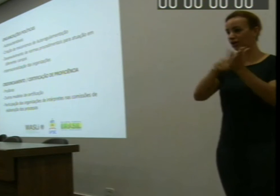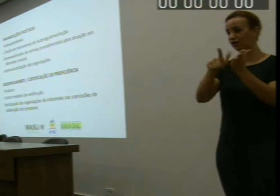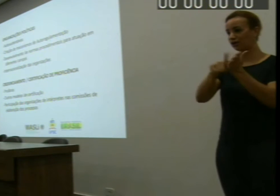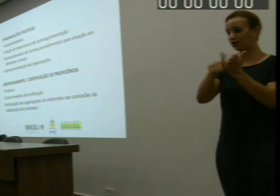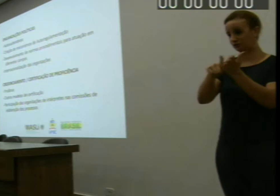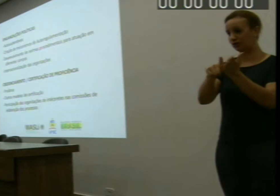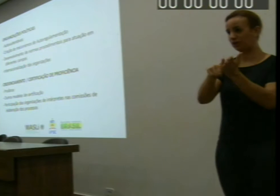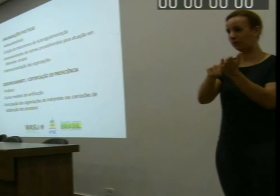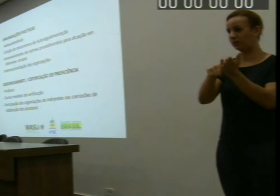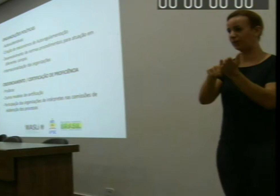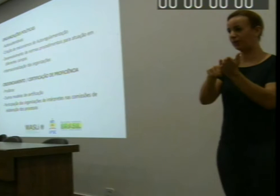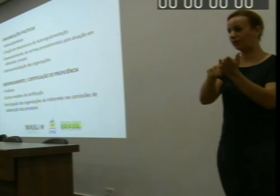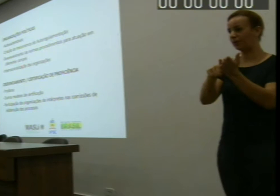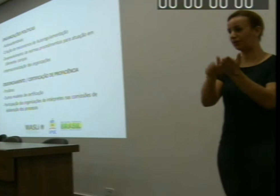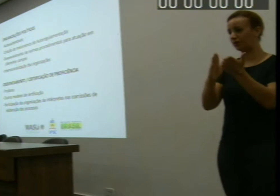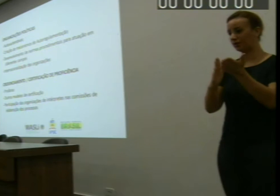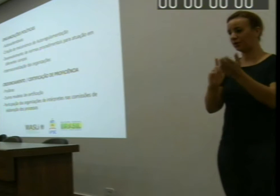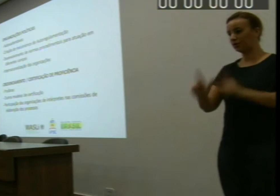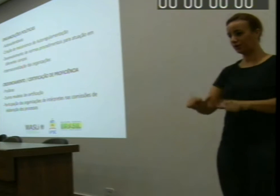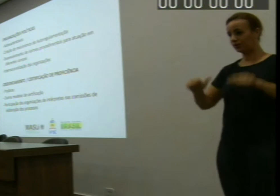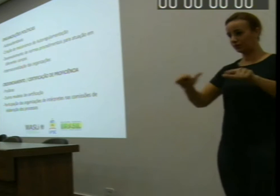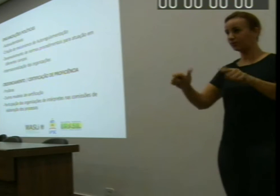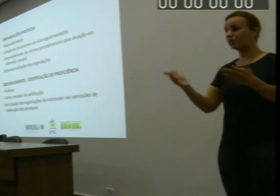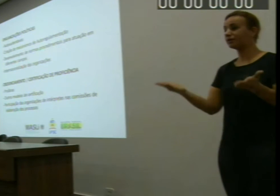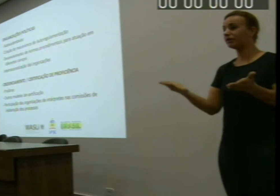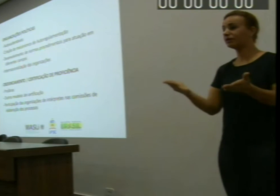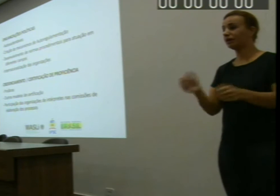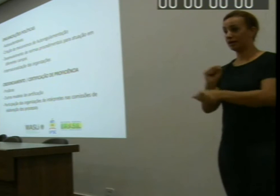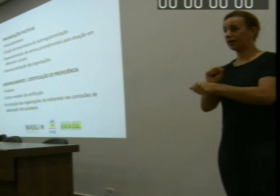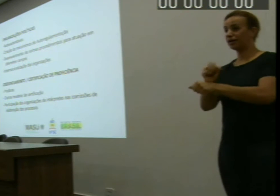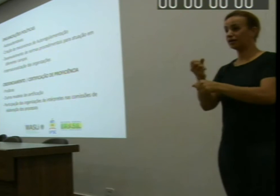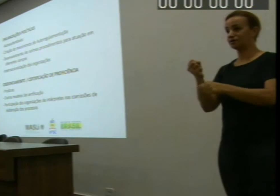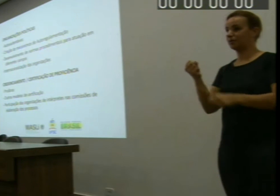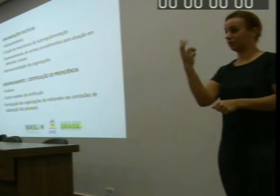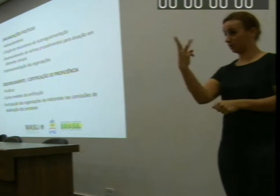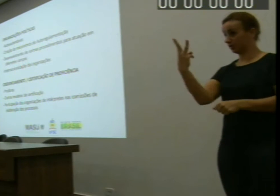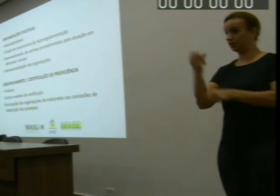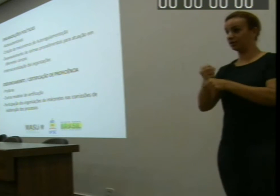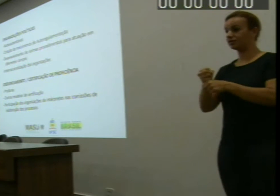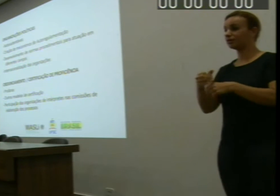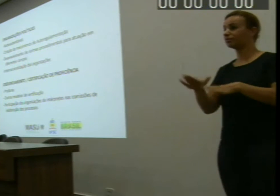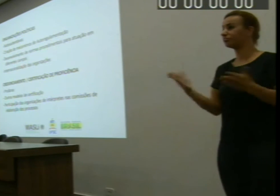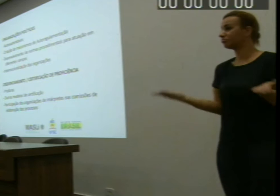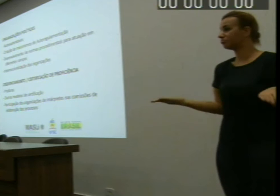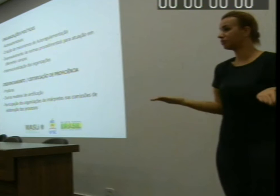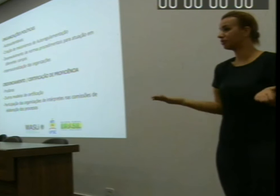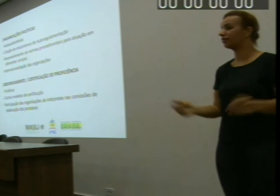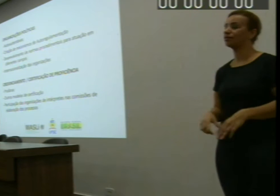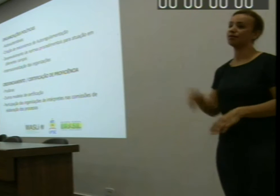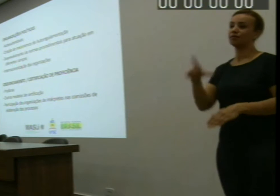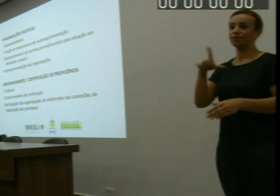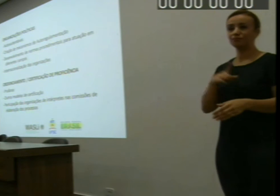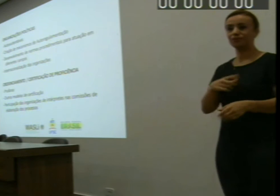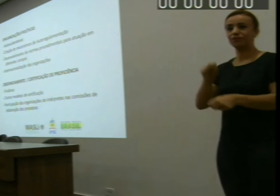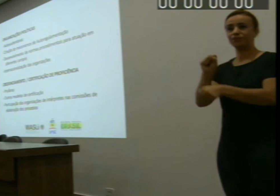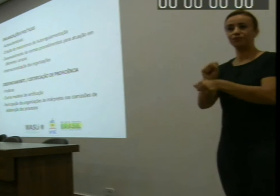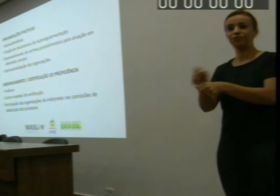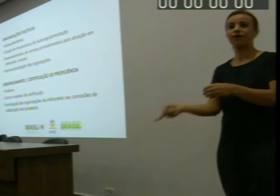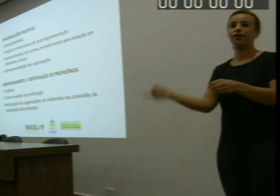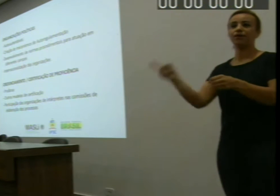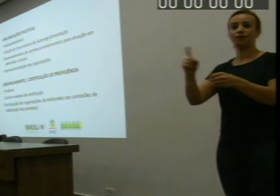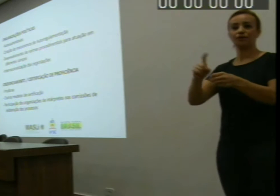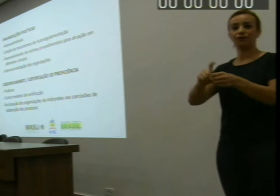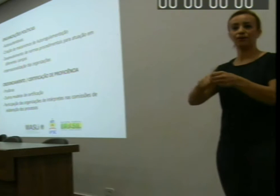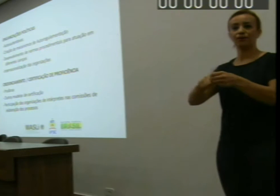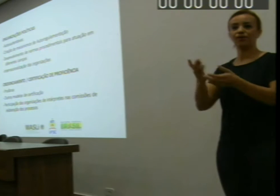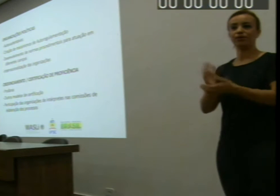também ele não pode porque ele ficou esperando 3S anos e e não deu el tem que esperar um ano a mais até aparecer isso